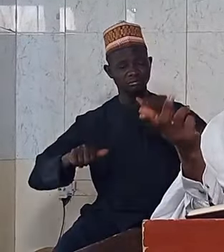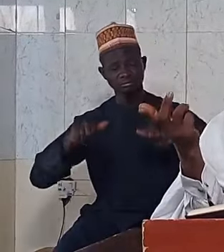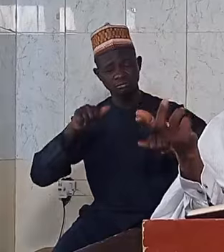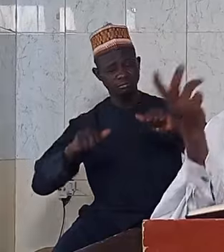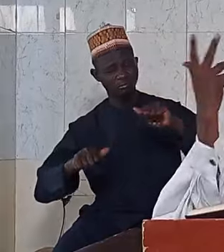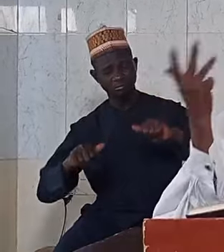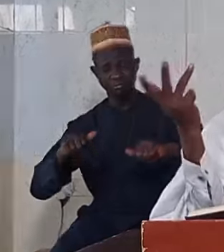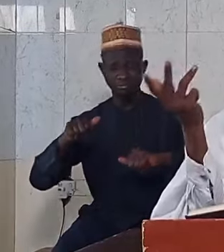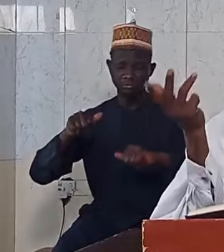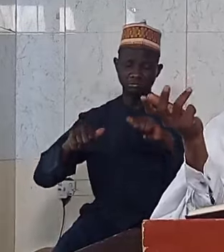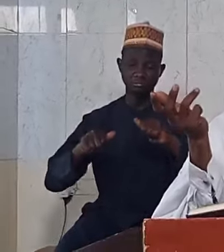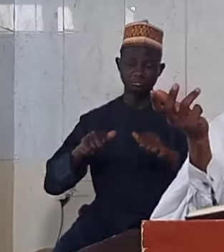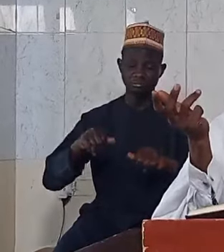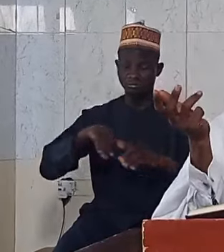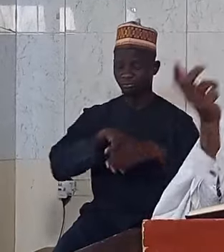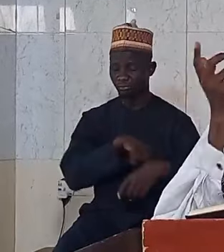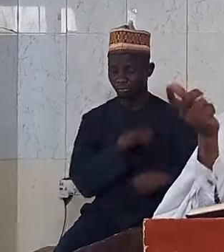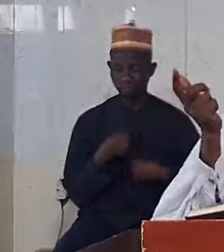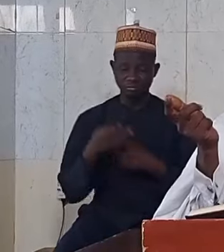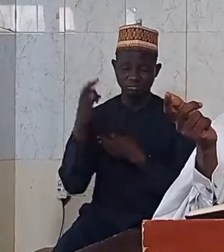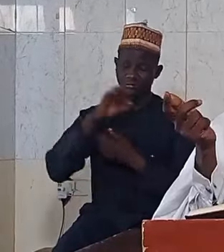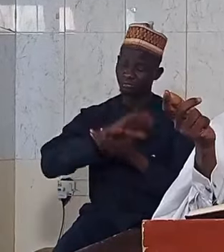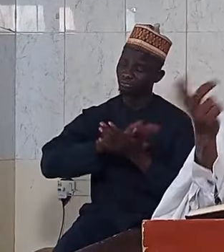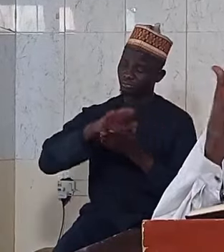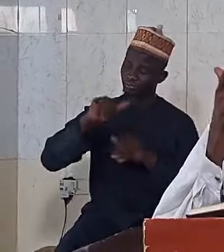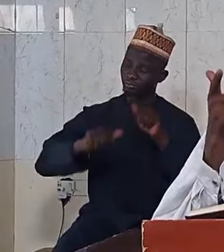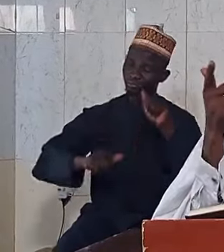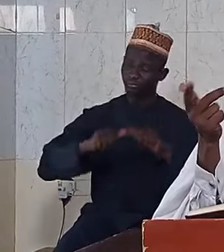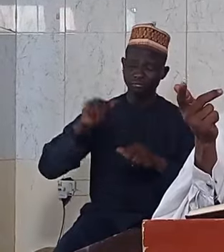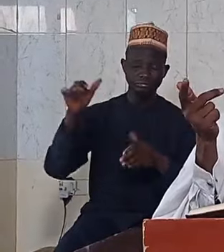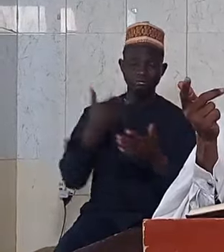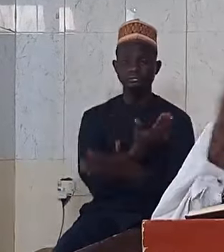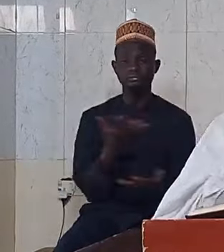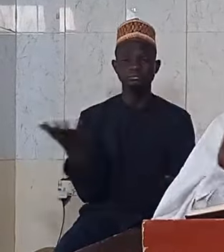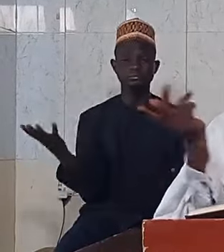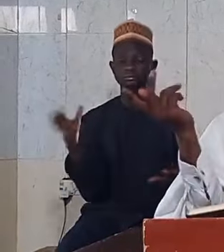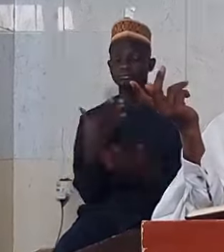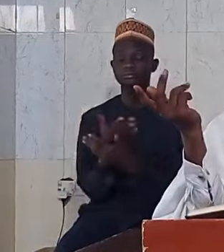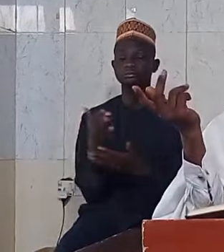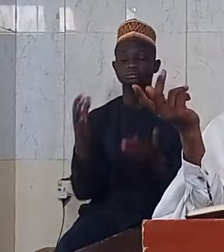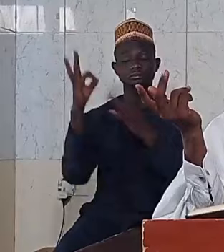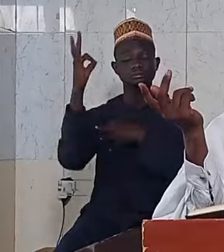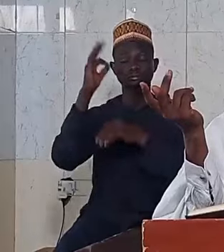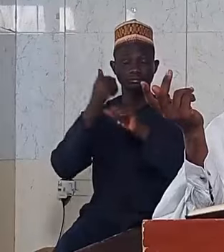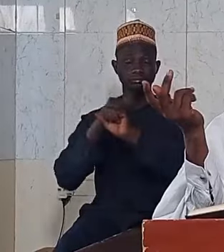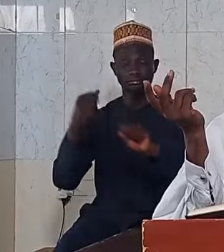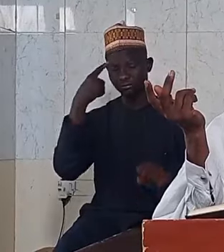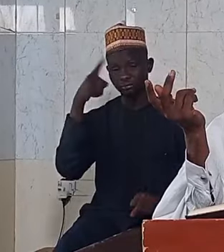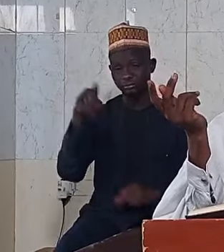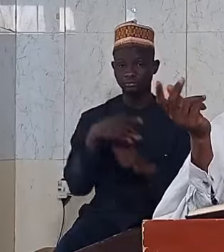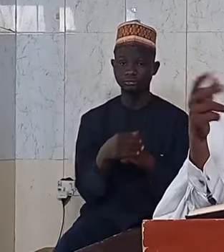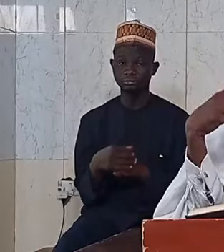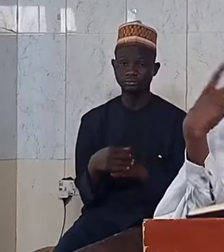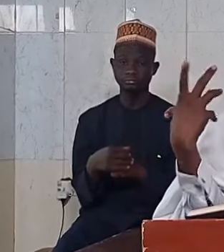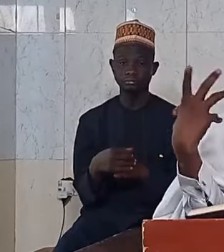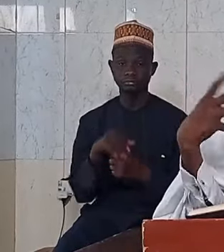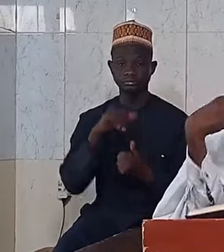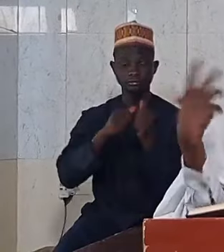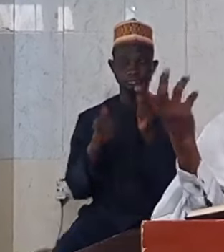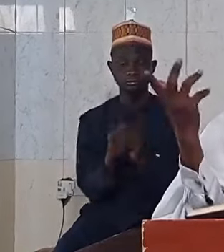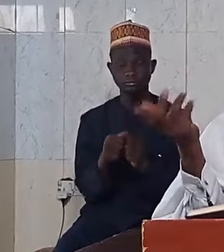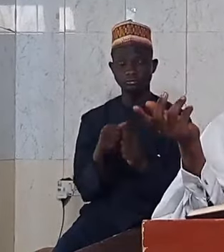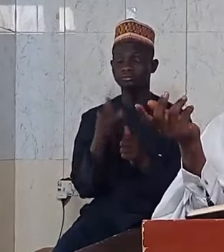sanya maka a aqida ko kwanto irin waɗannan abubuwan duk Allah ne maka maganin su da sharrace sharrace